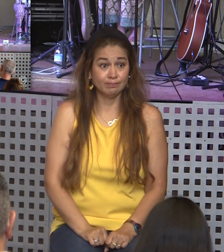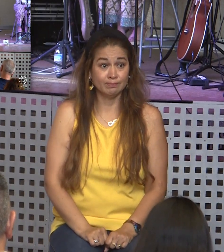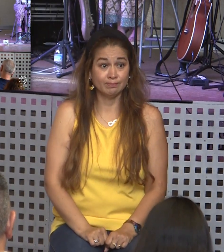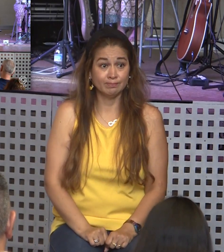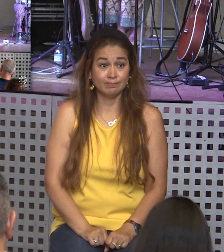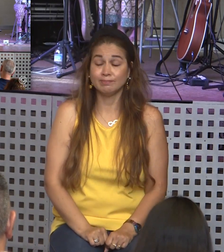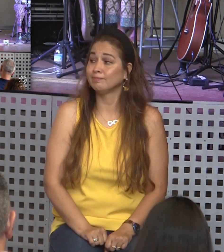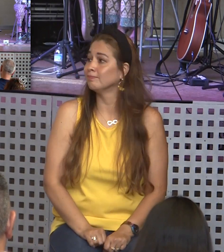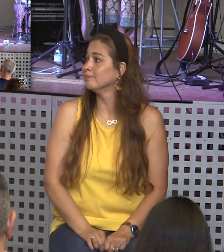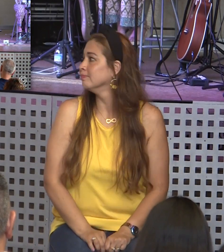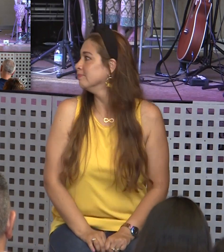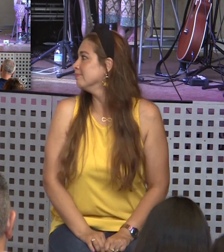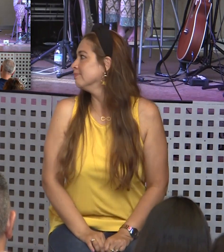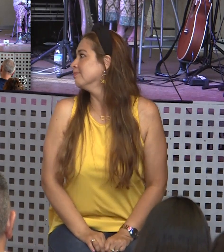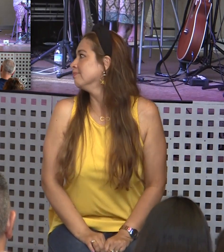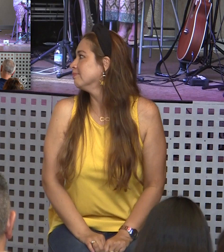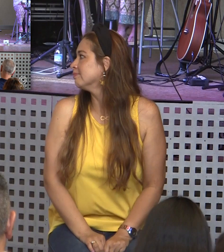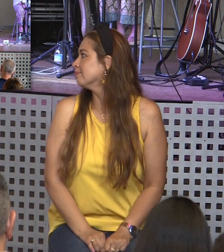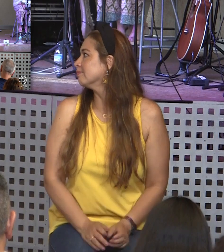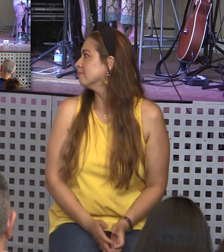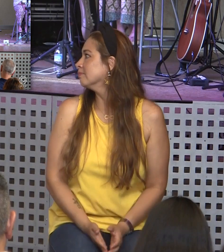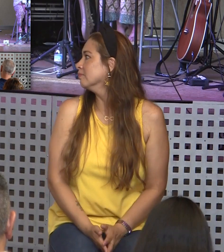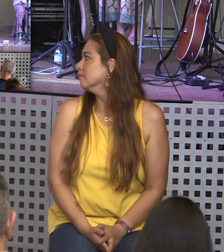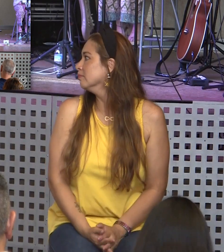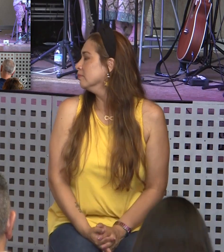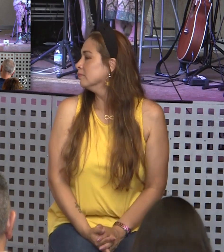Me he quedado solo.